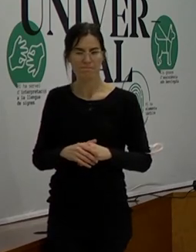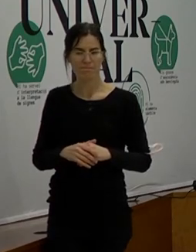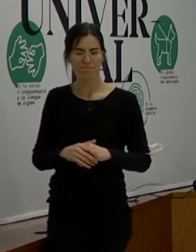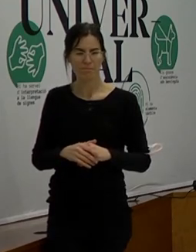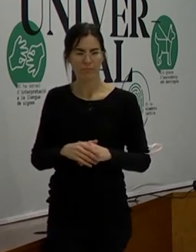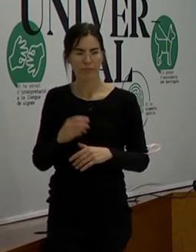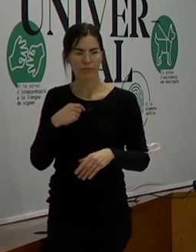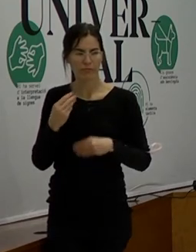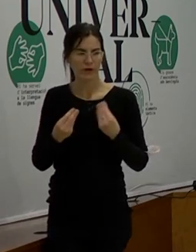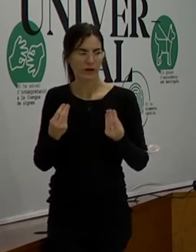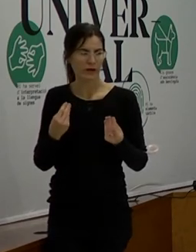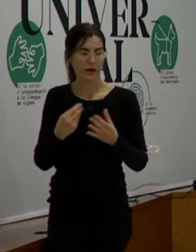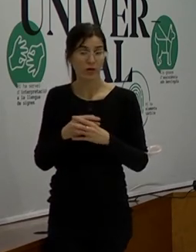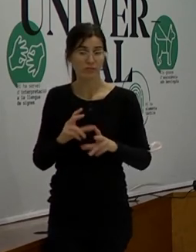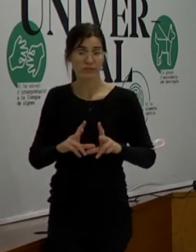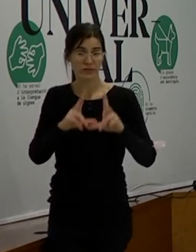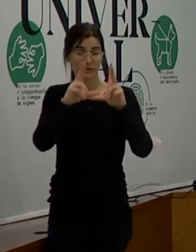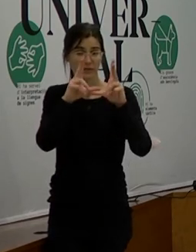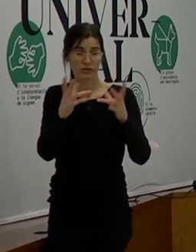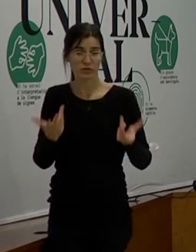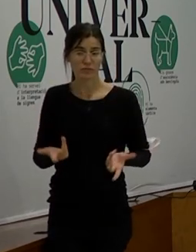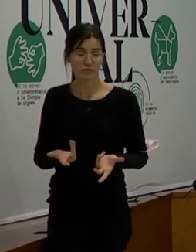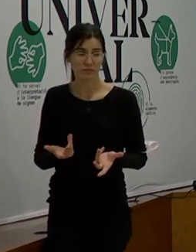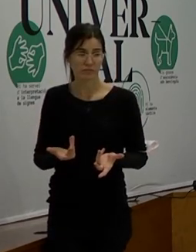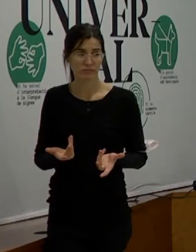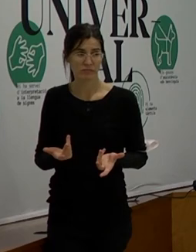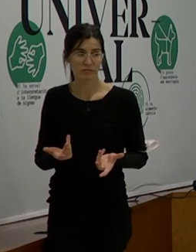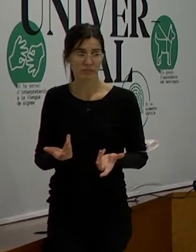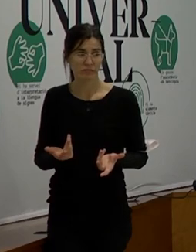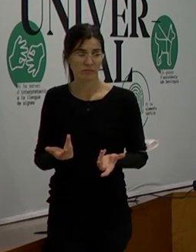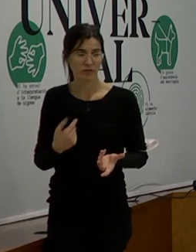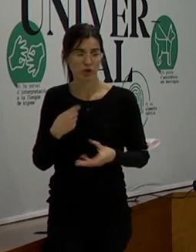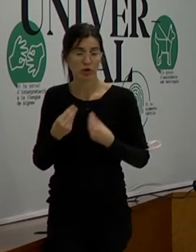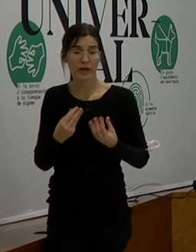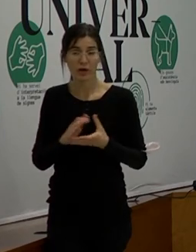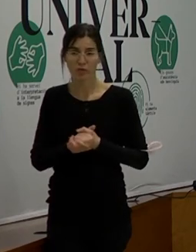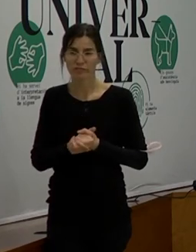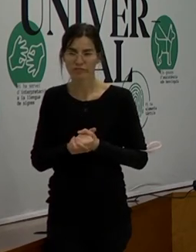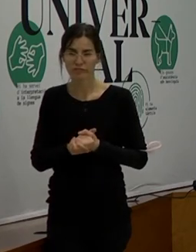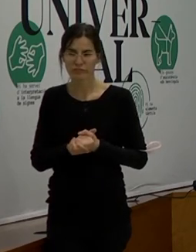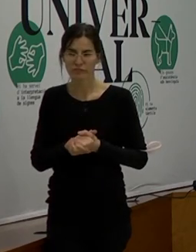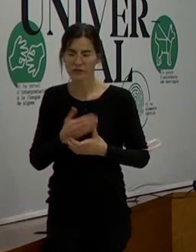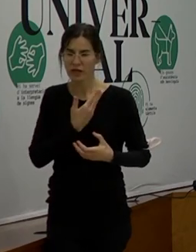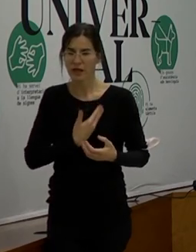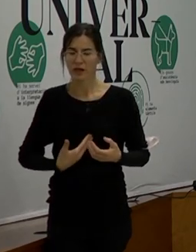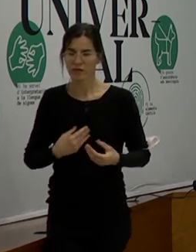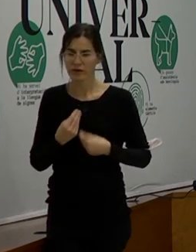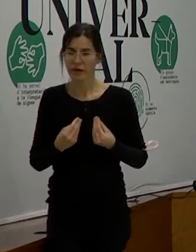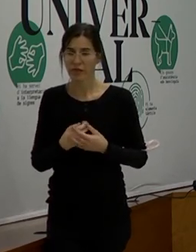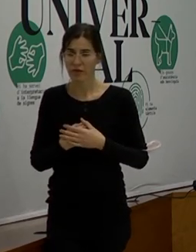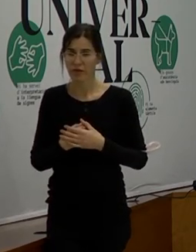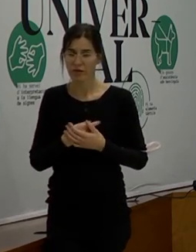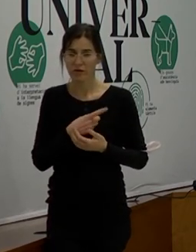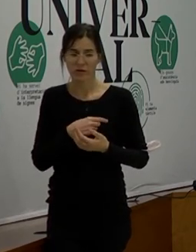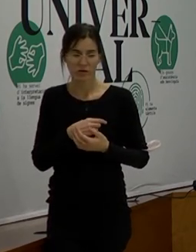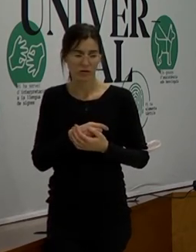Què hacen? Te paran l'ascensor. Ah, i jo què faig? I el jefe? Nosotros tenemos que ir